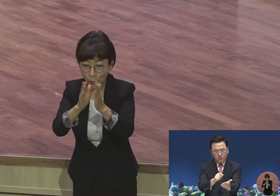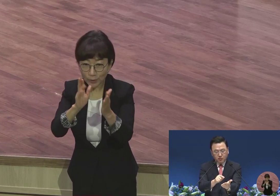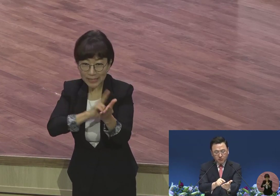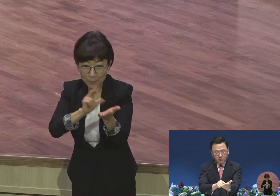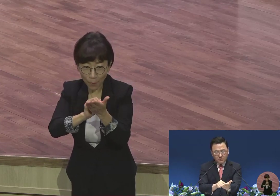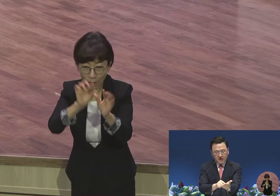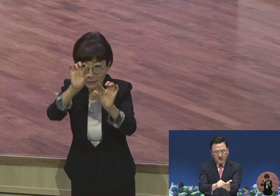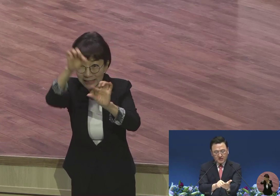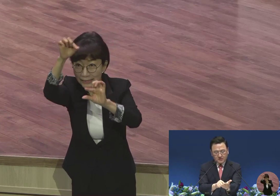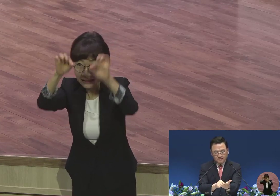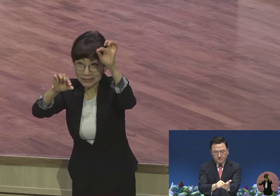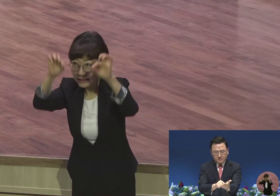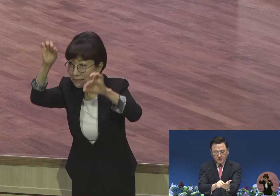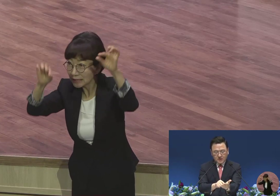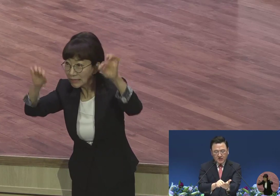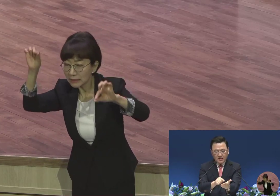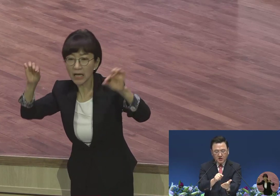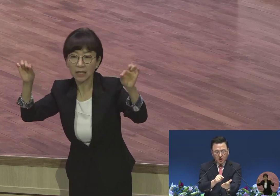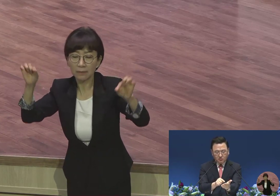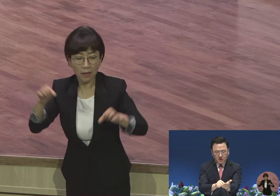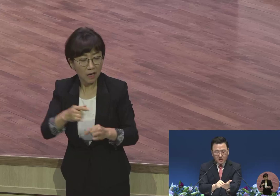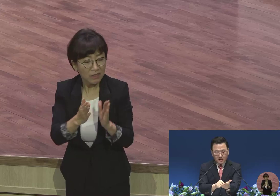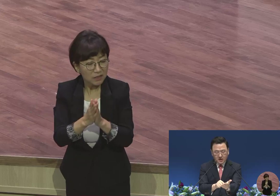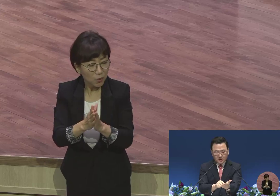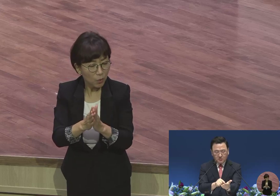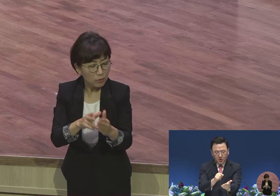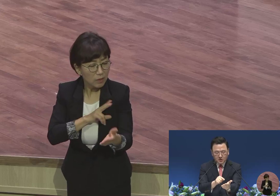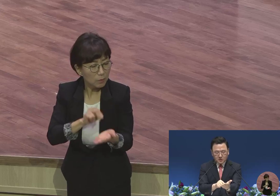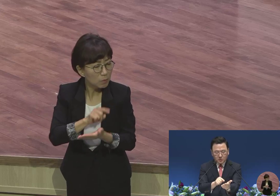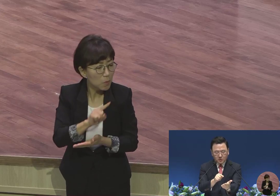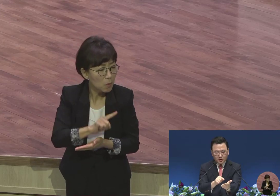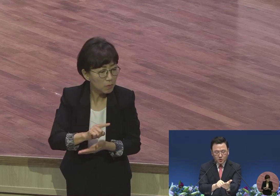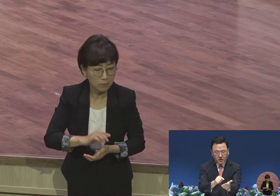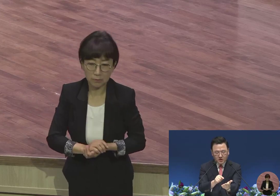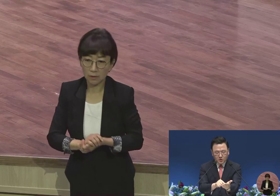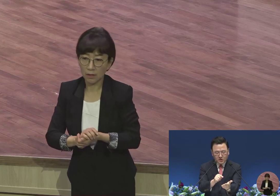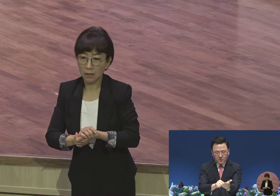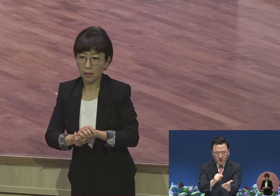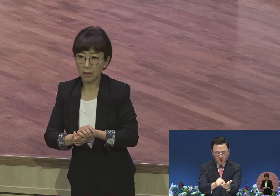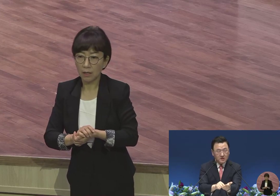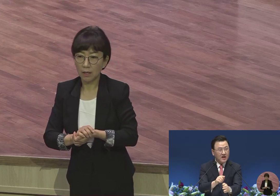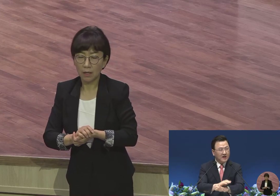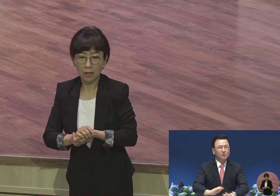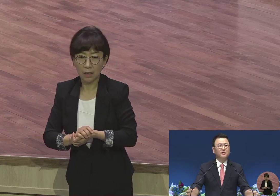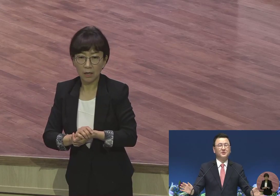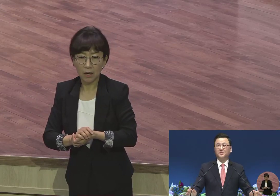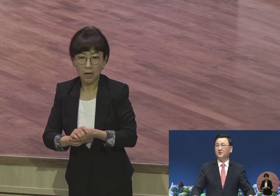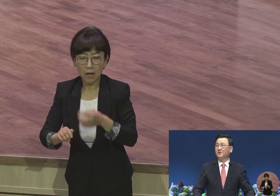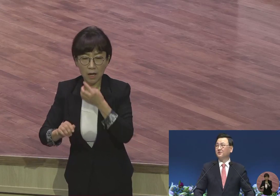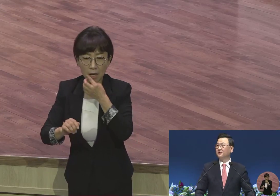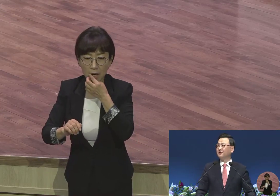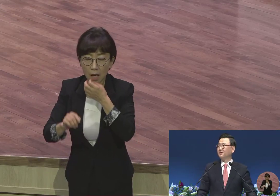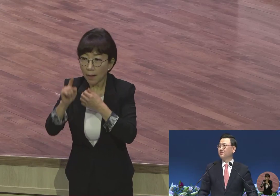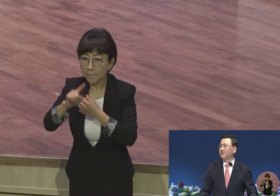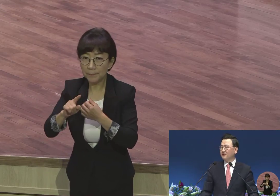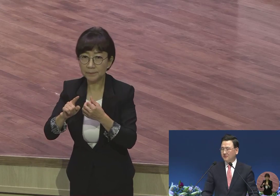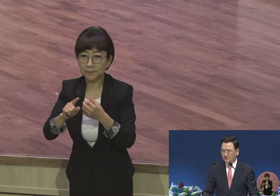물어봤어요. 불교가 이 대구 땅에 퍼지도록 기도한 기도 제목이 있느냐? 아무도 없어요.